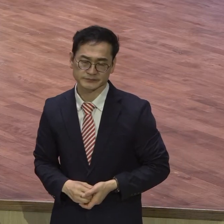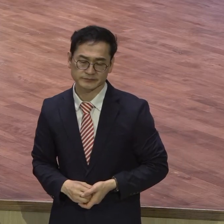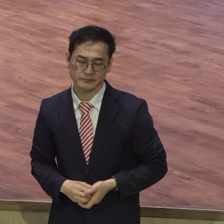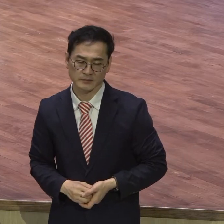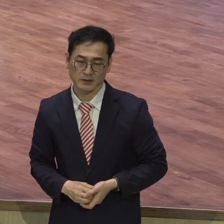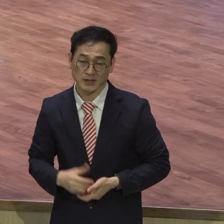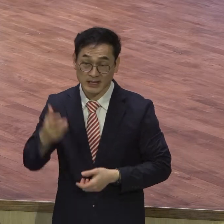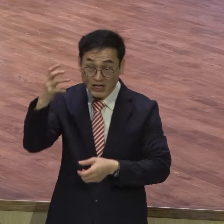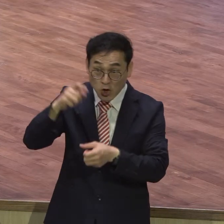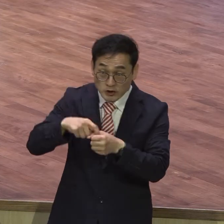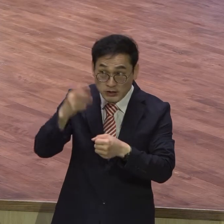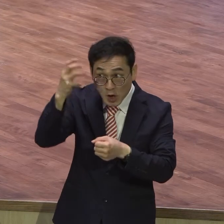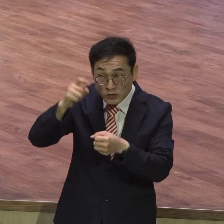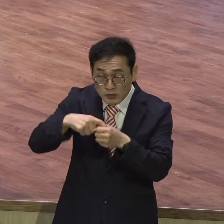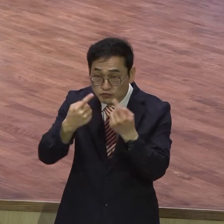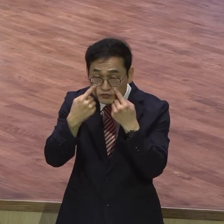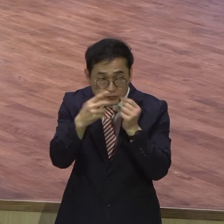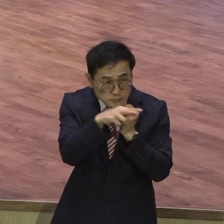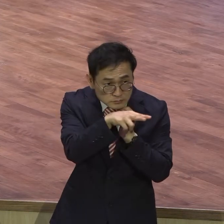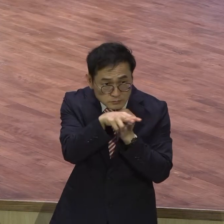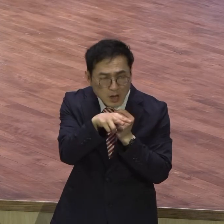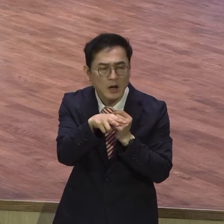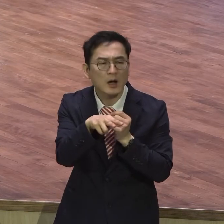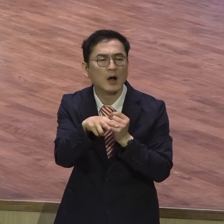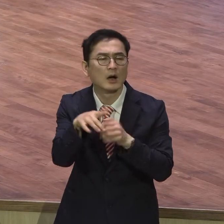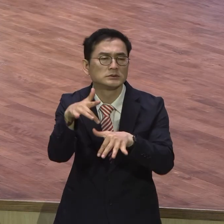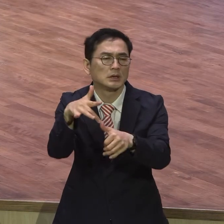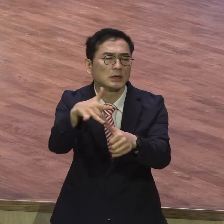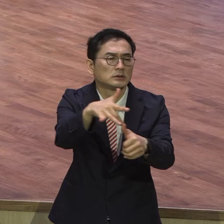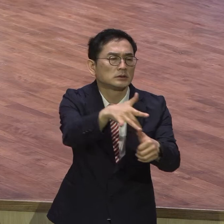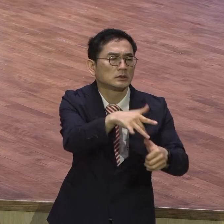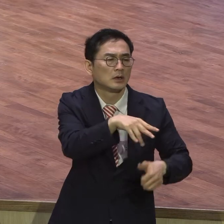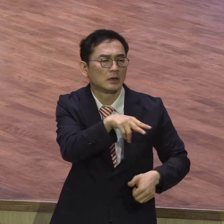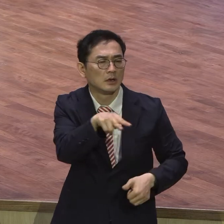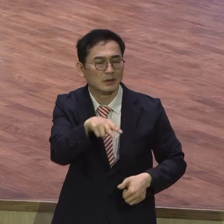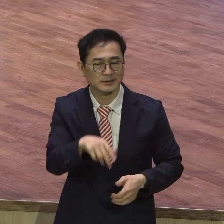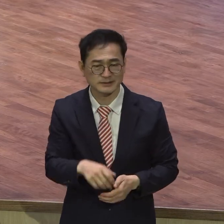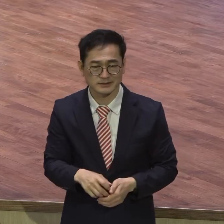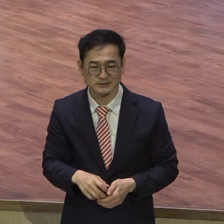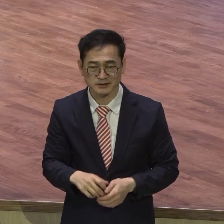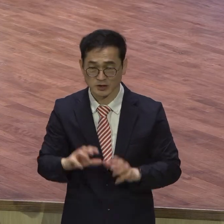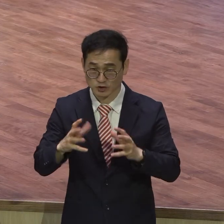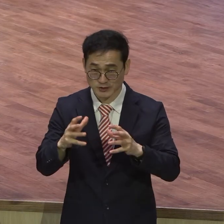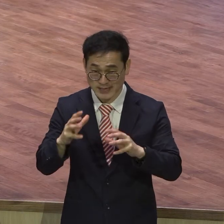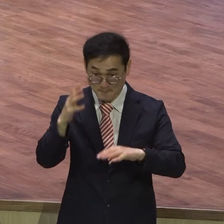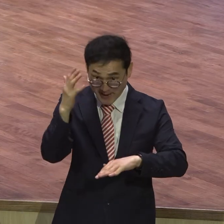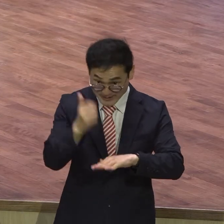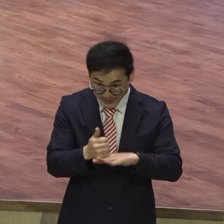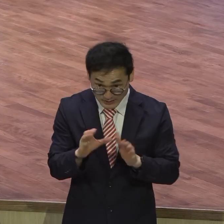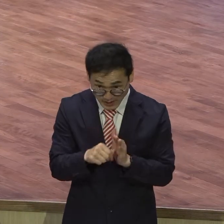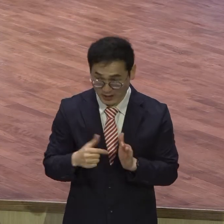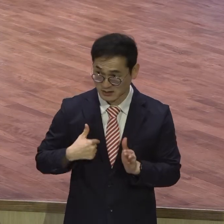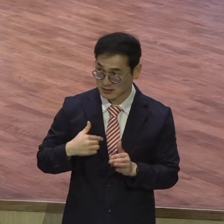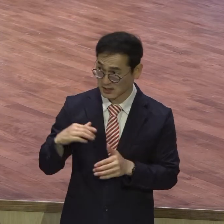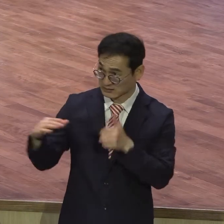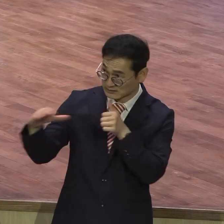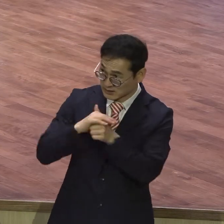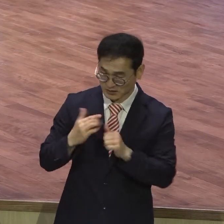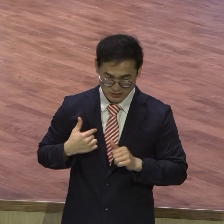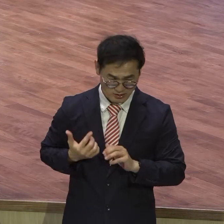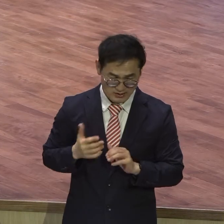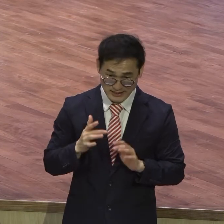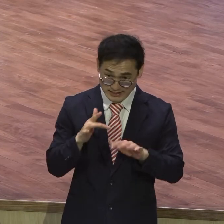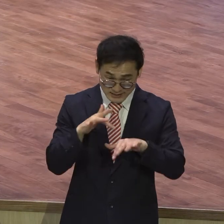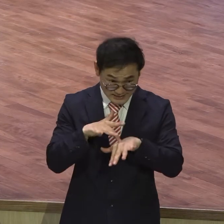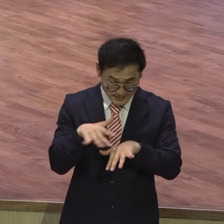끊임없이 이들은 정말 시기가 급한 줄 알고 더 악하게 활동하고 있습니다